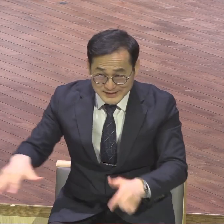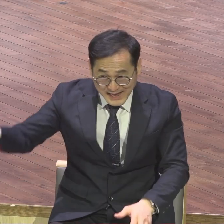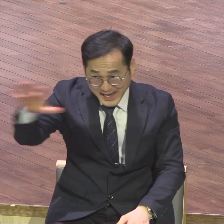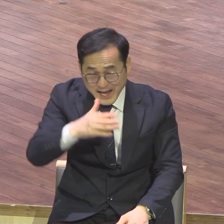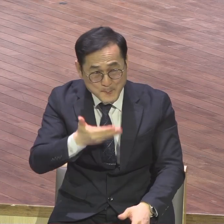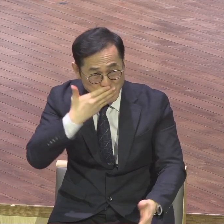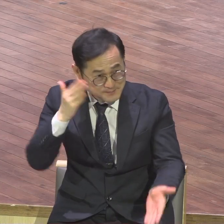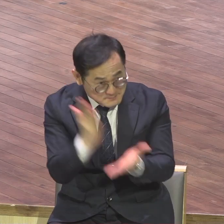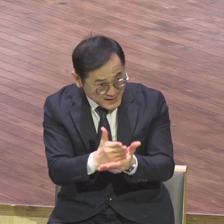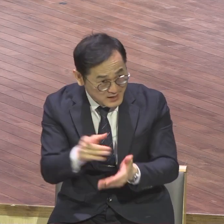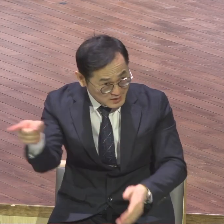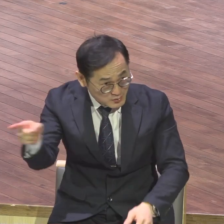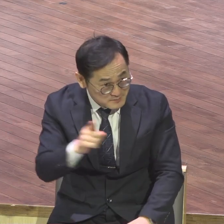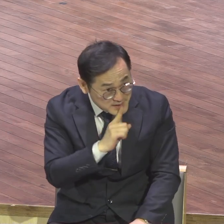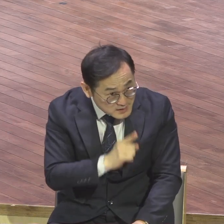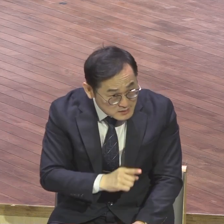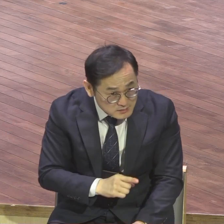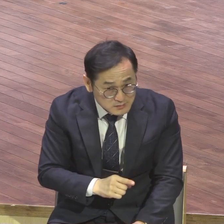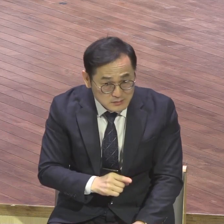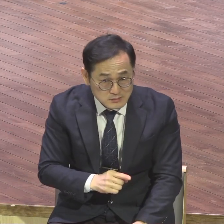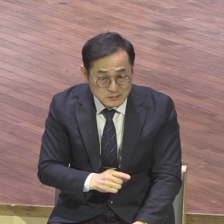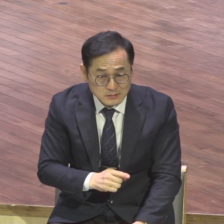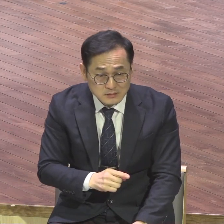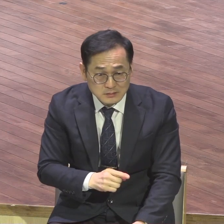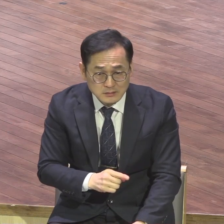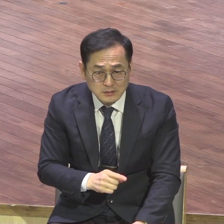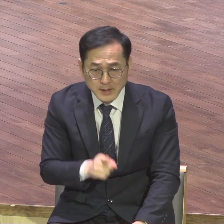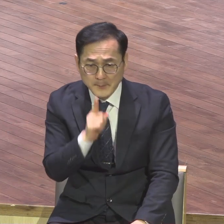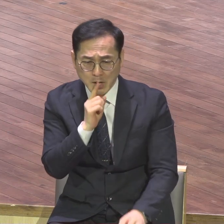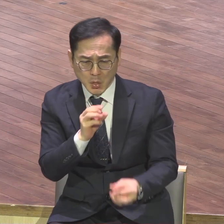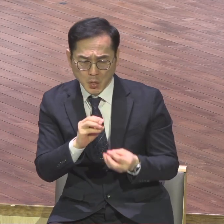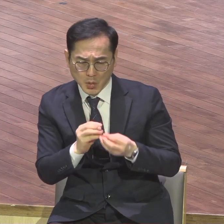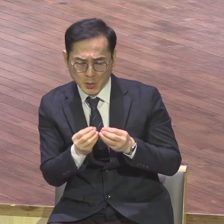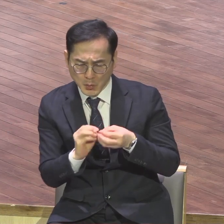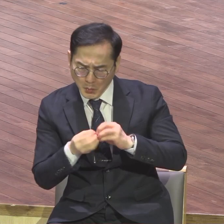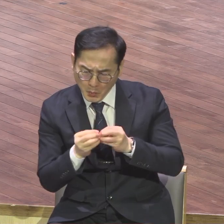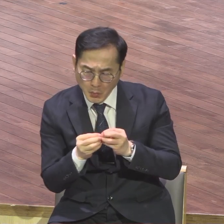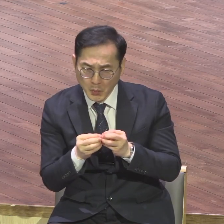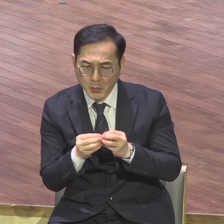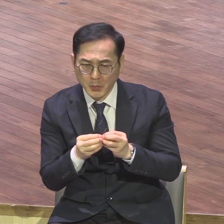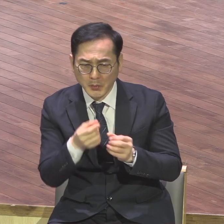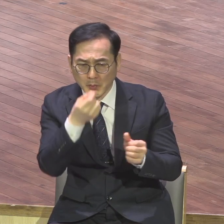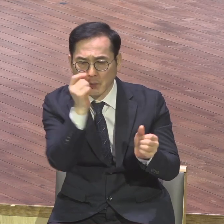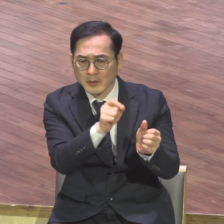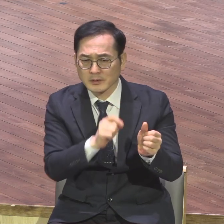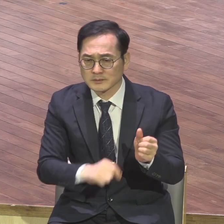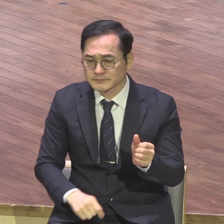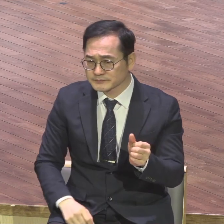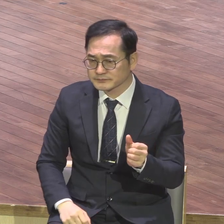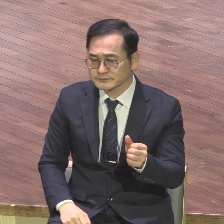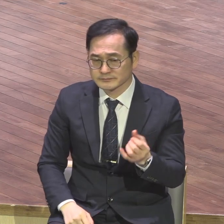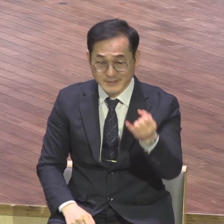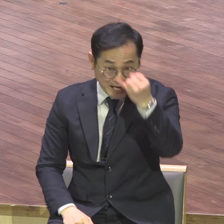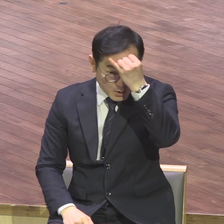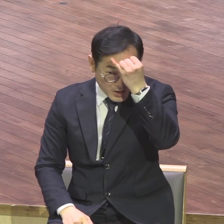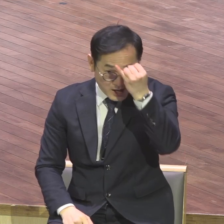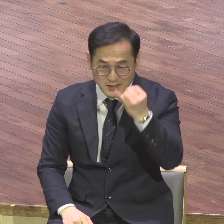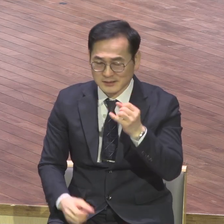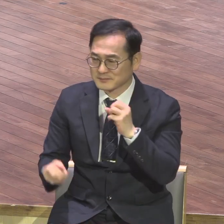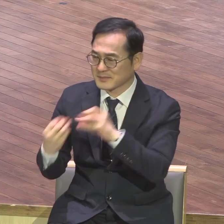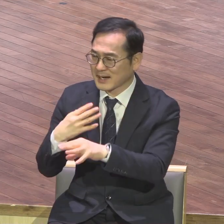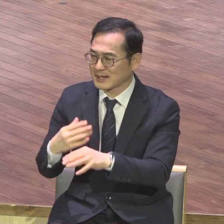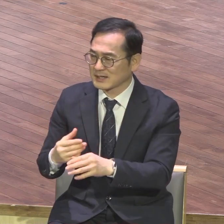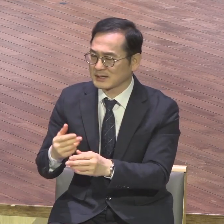열매를 먹지 말라 하시더냐? 아니잖아요. 자, 이때 하와가 답변을 어떻게 합니까?